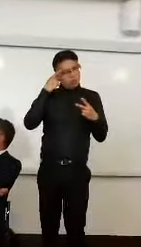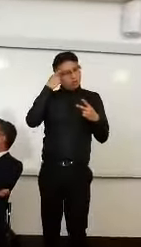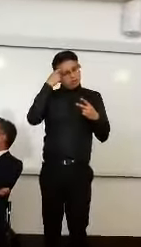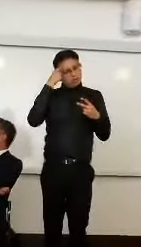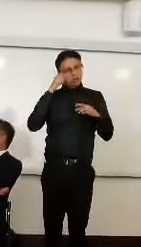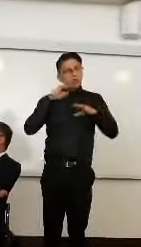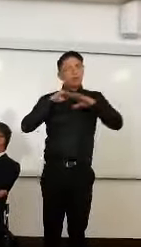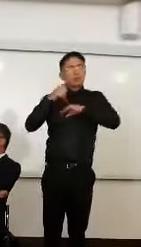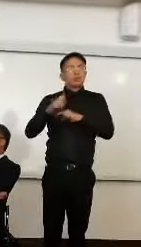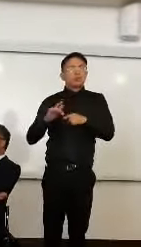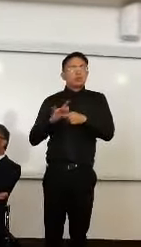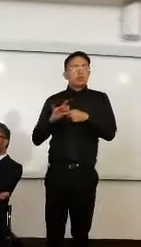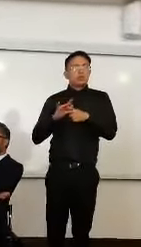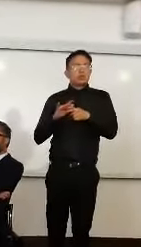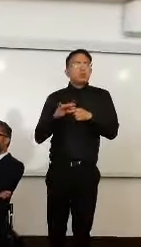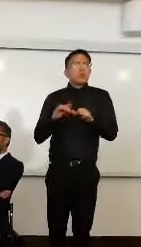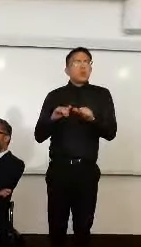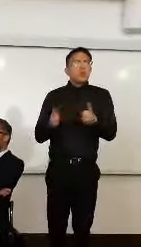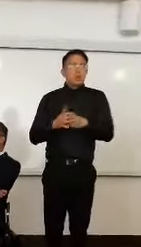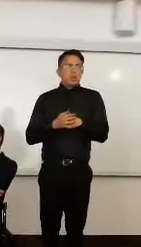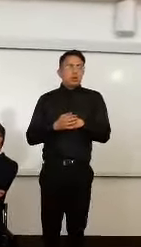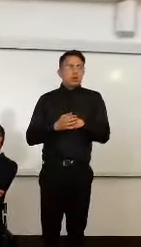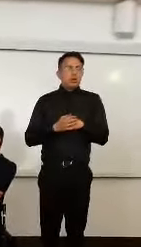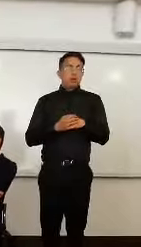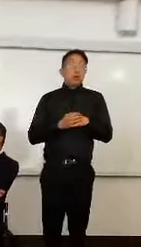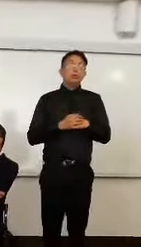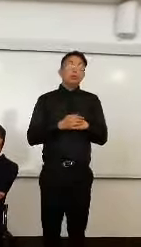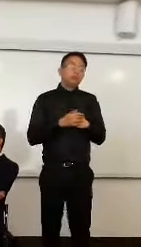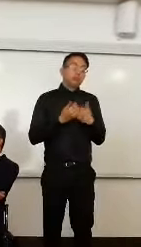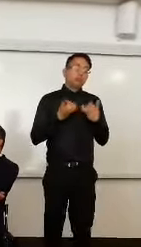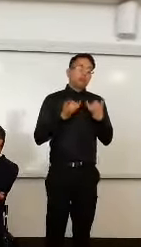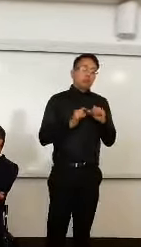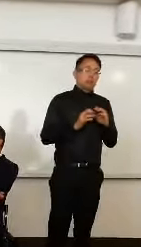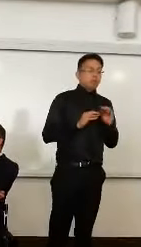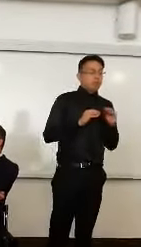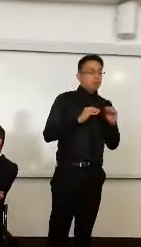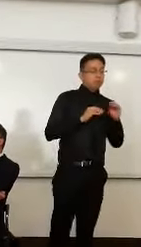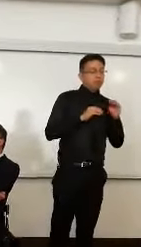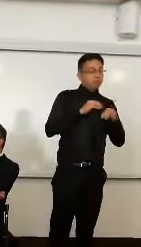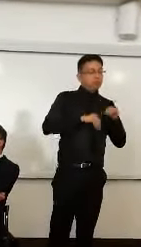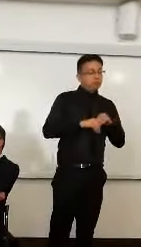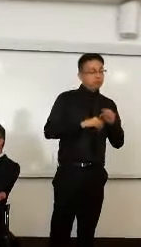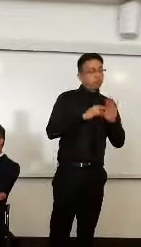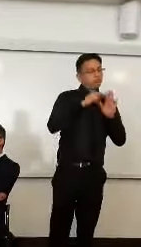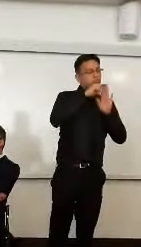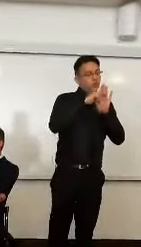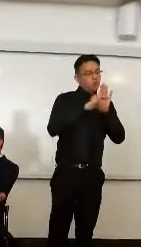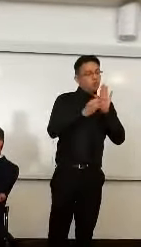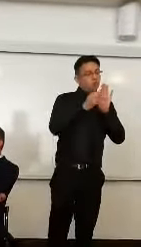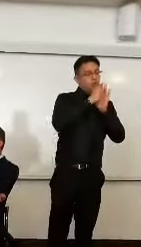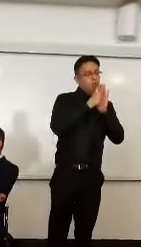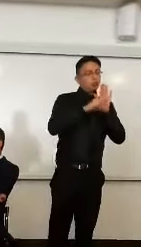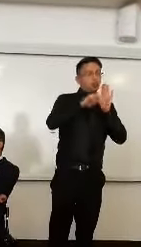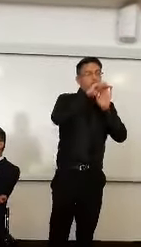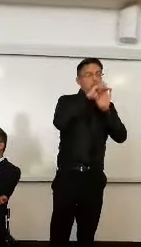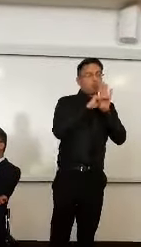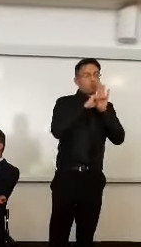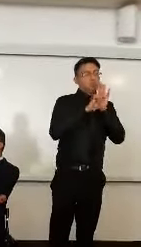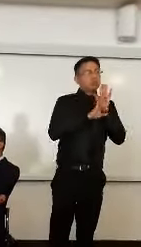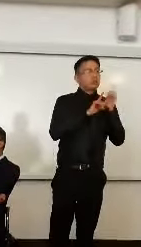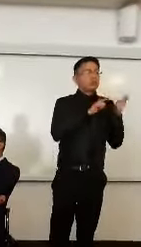en la implementación. Como ustedes me lo comentaban, una cosa es generar la normatividad con todos los objetivos y todos los